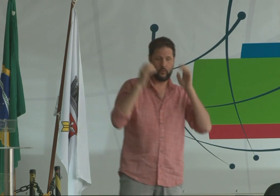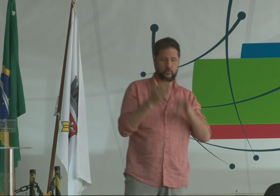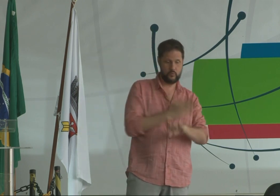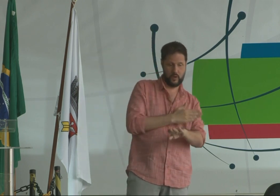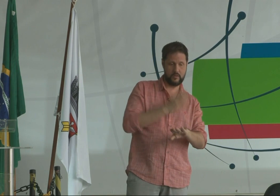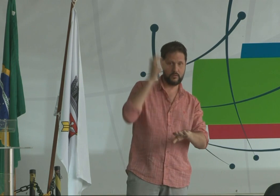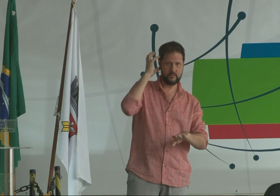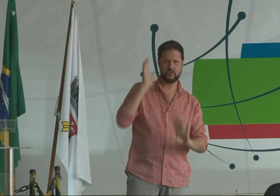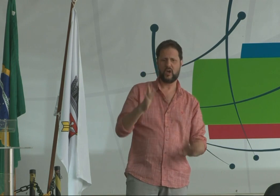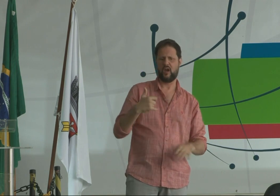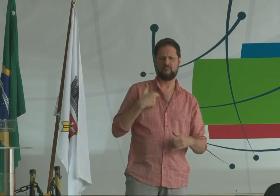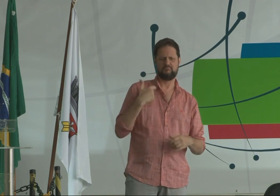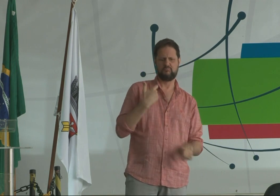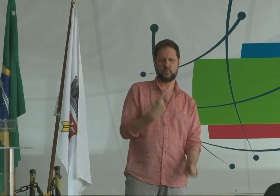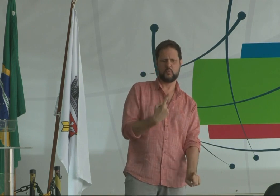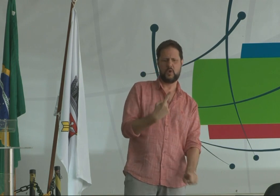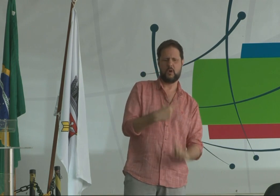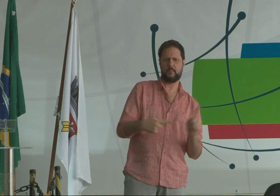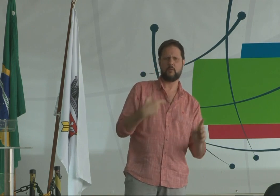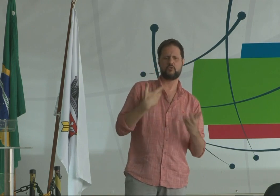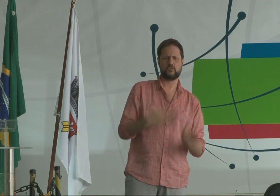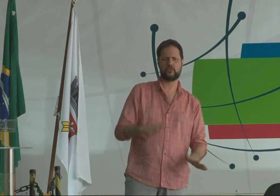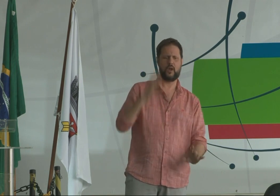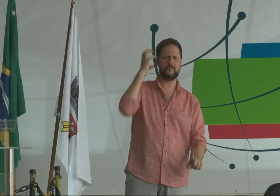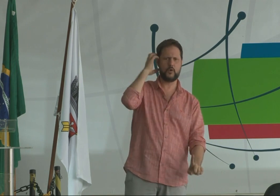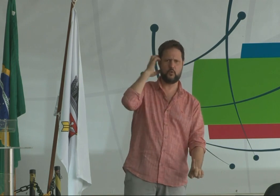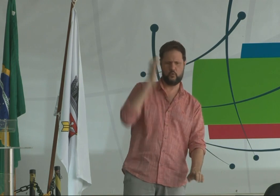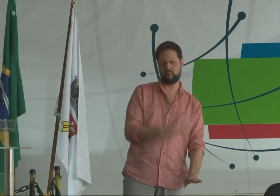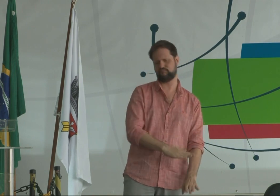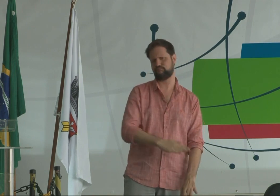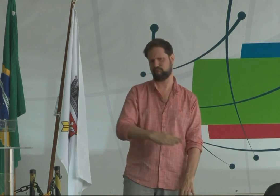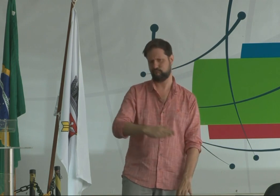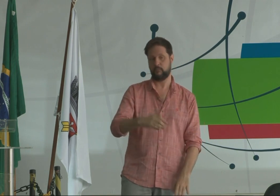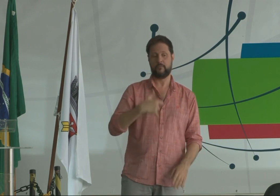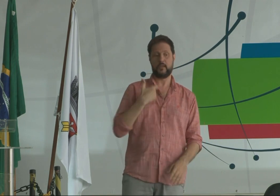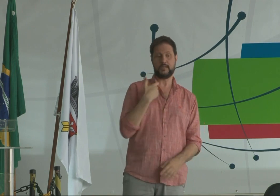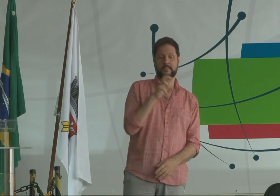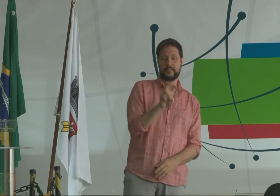Porque, para a gente, aqui em volta, por no informe que eu fiz e...